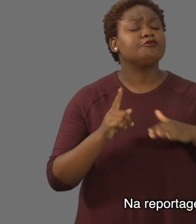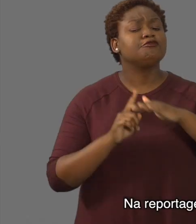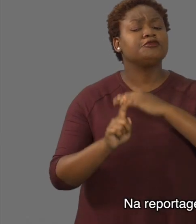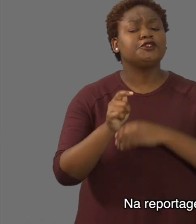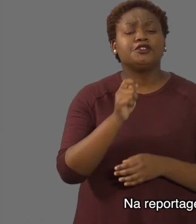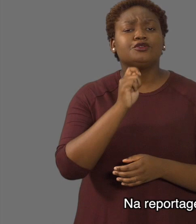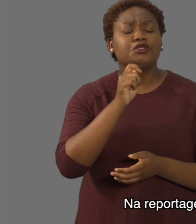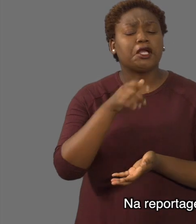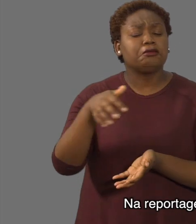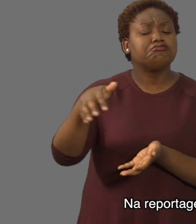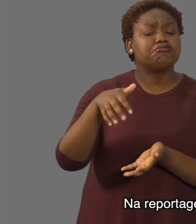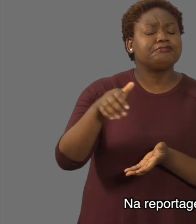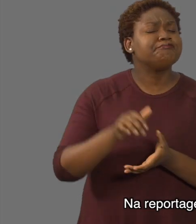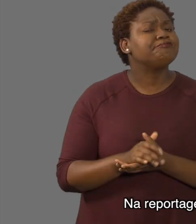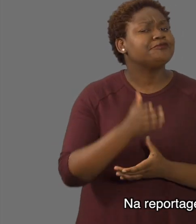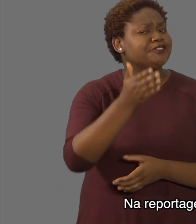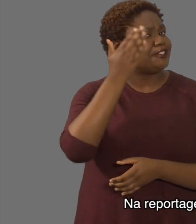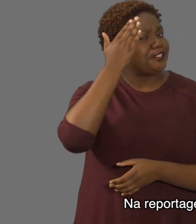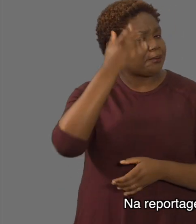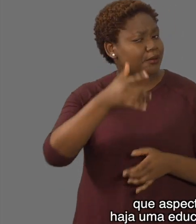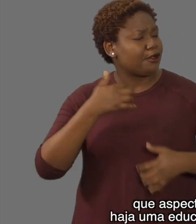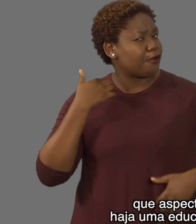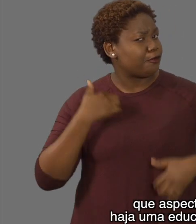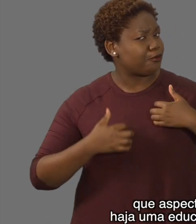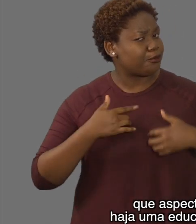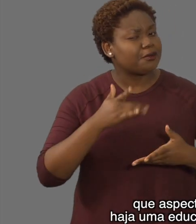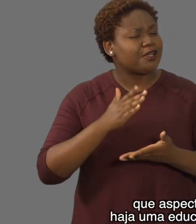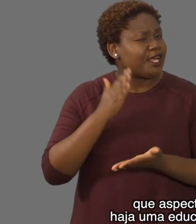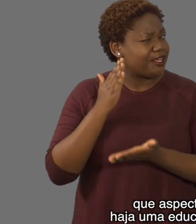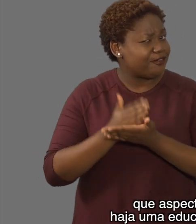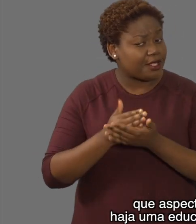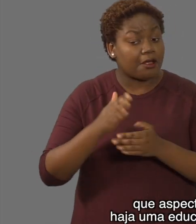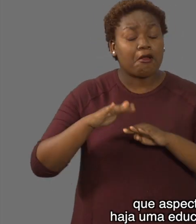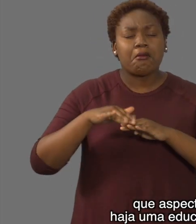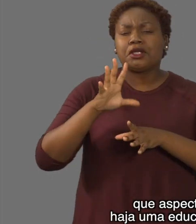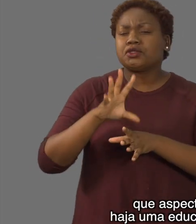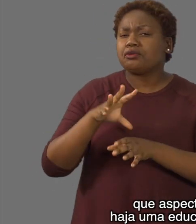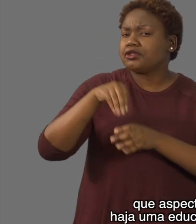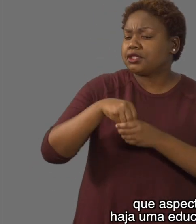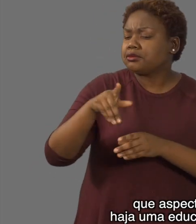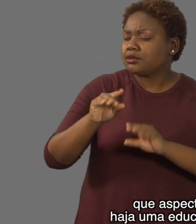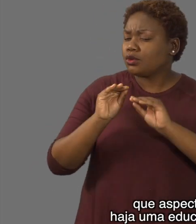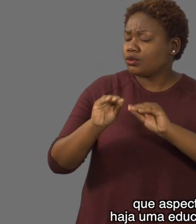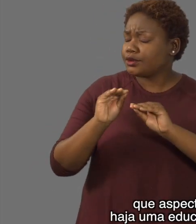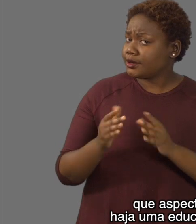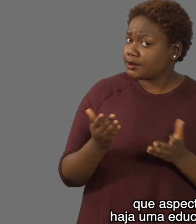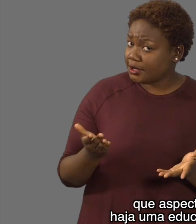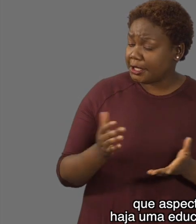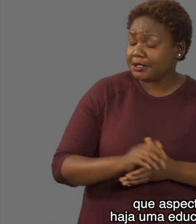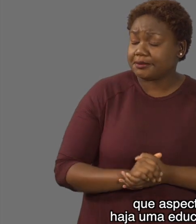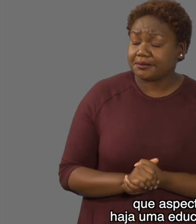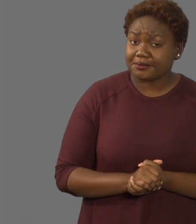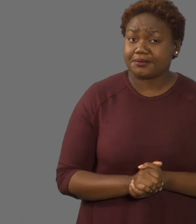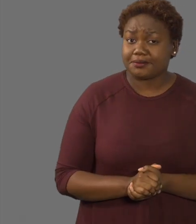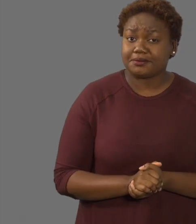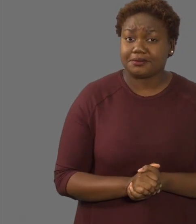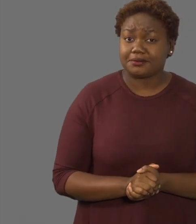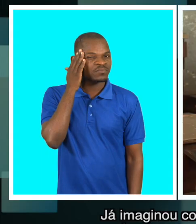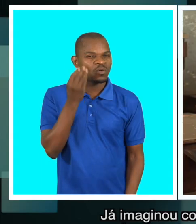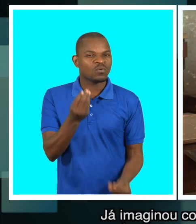reportagem que segue, você vai saber que aspectos são necessários para que haja uma educação verdadeiramente